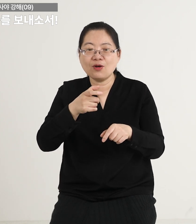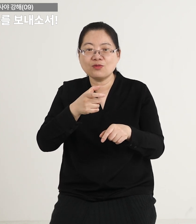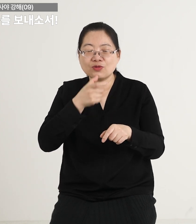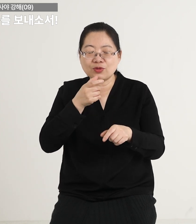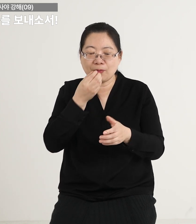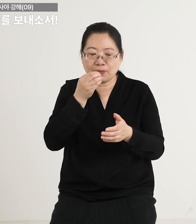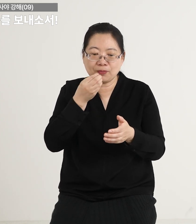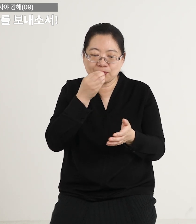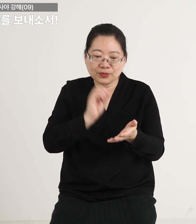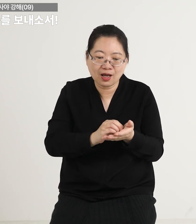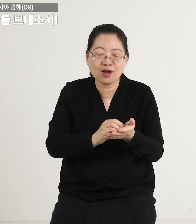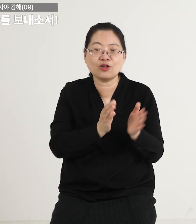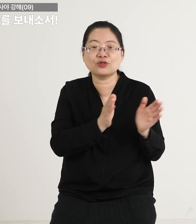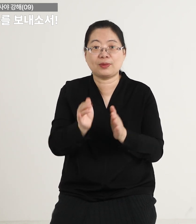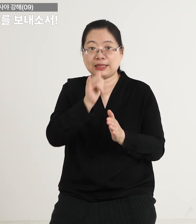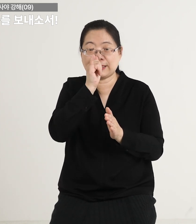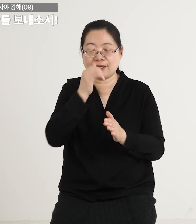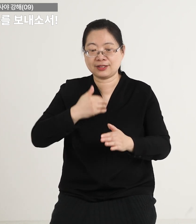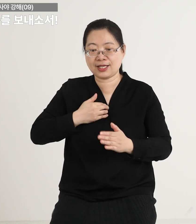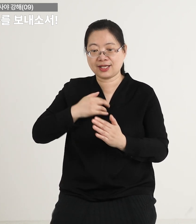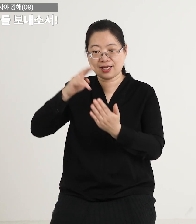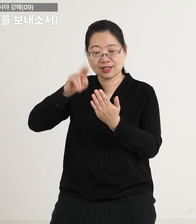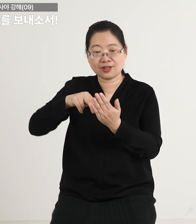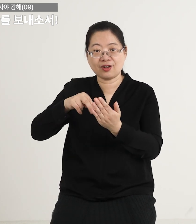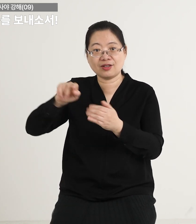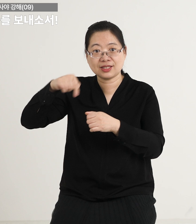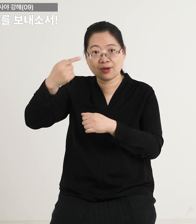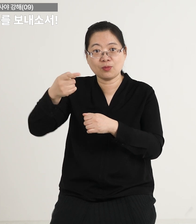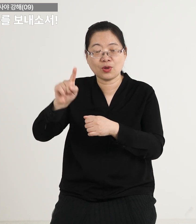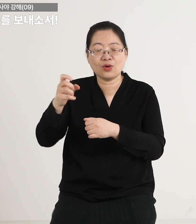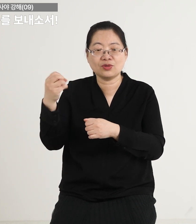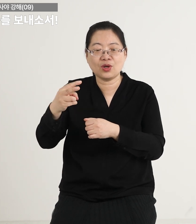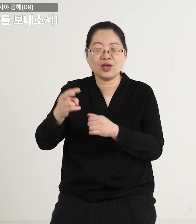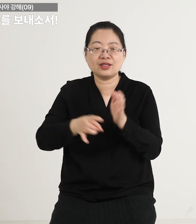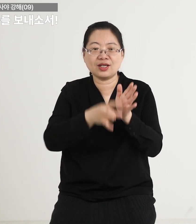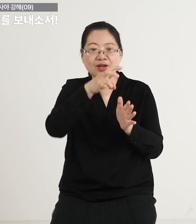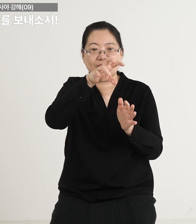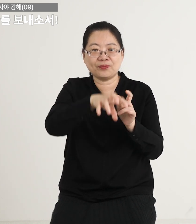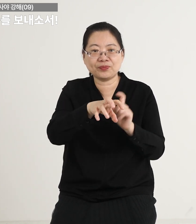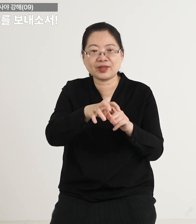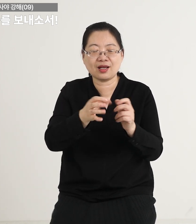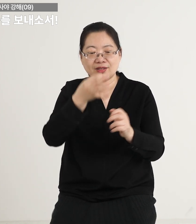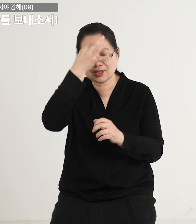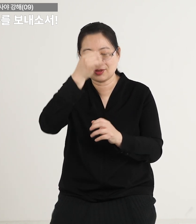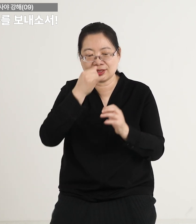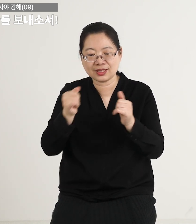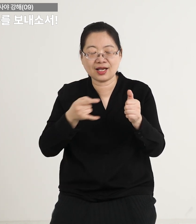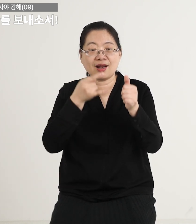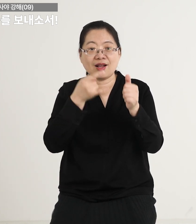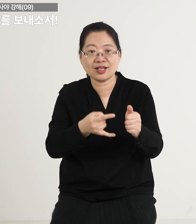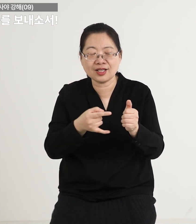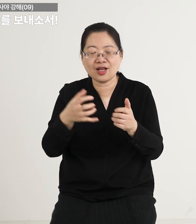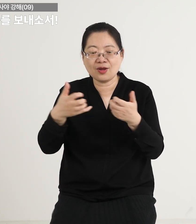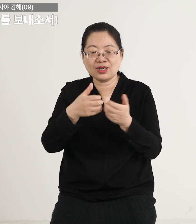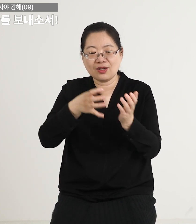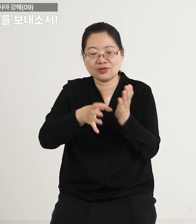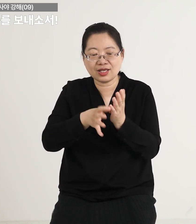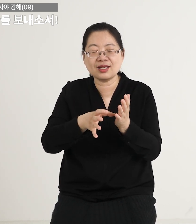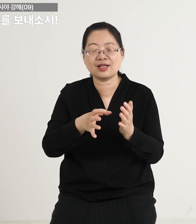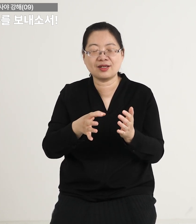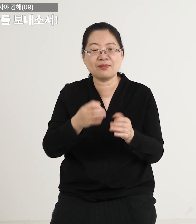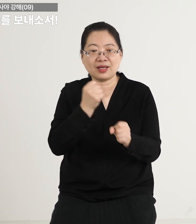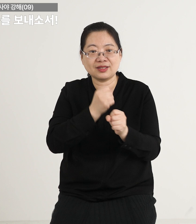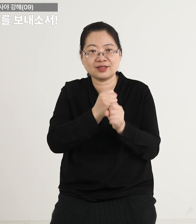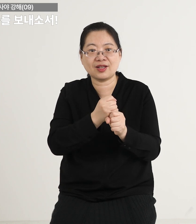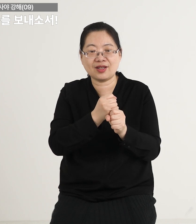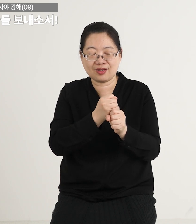준비하고. 다음 절 제가 읽겠습니다. 또 예루살렘에서 재주 있는 사람들에게 무기를 고안하게